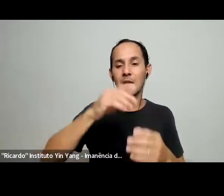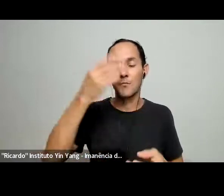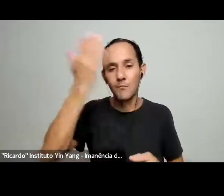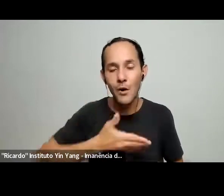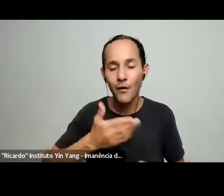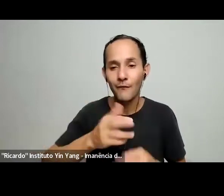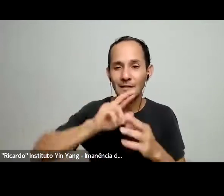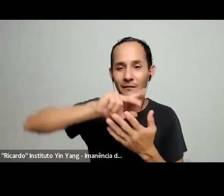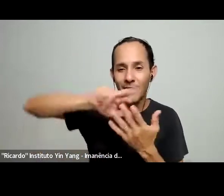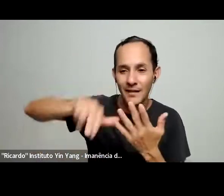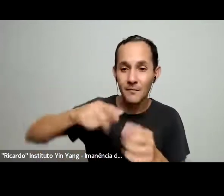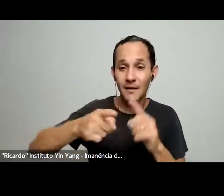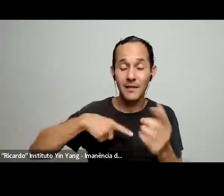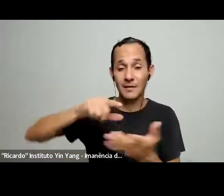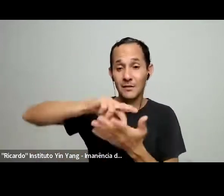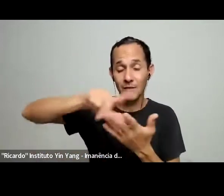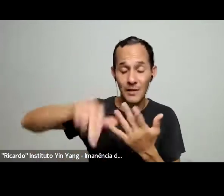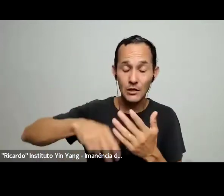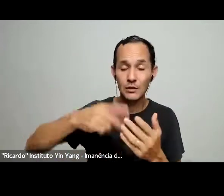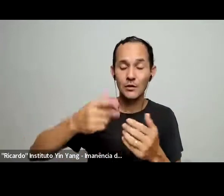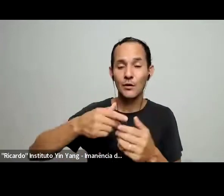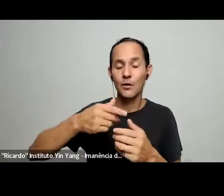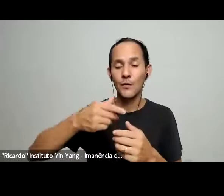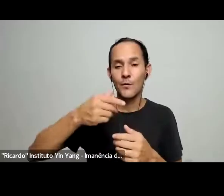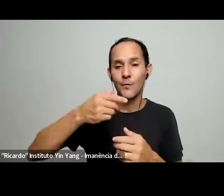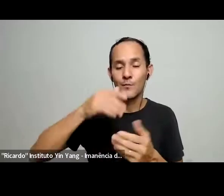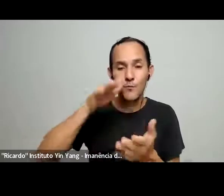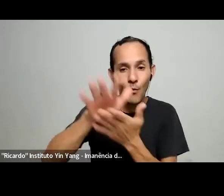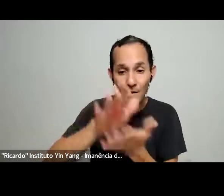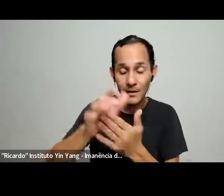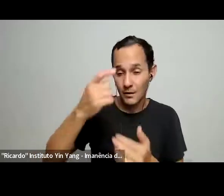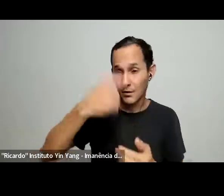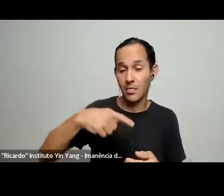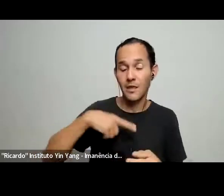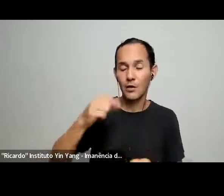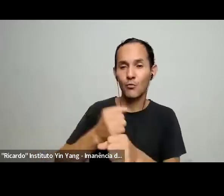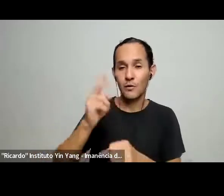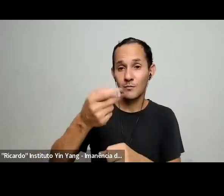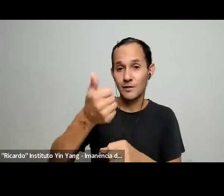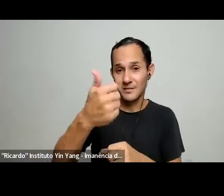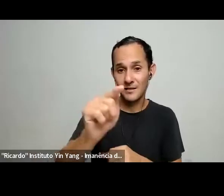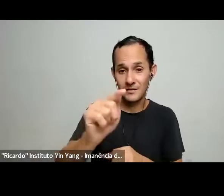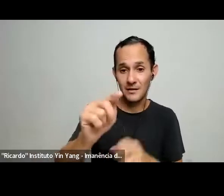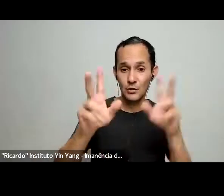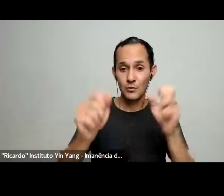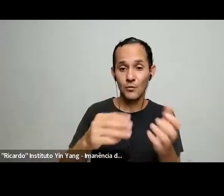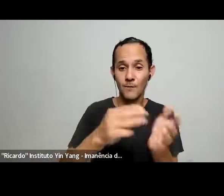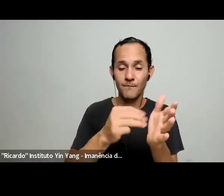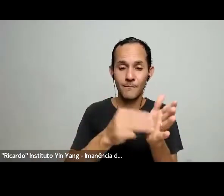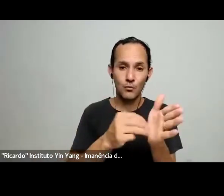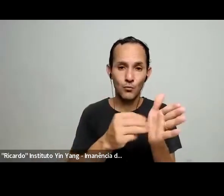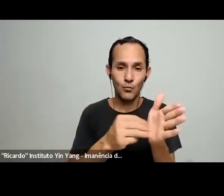diferenciados. Tem várias publicações sobre o tema, né? Eu mesmo tenho uma publicação de 2017 sobre métodos